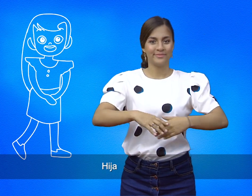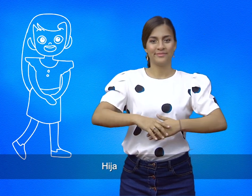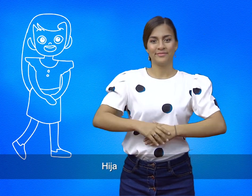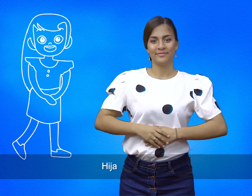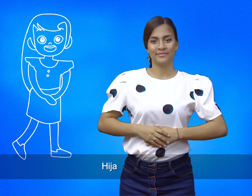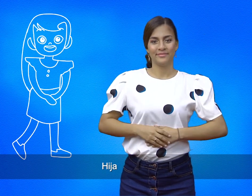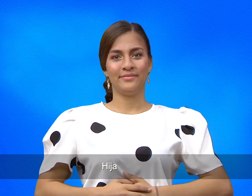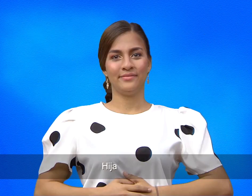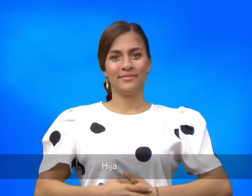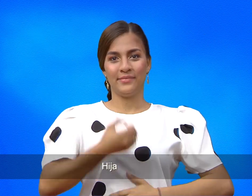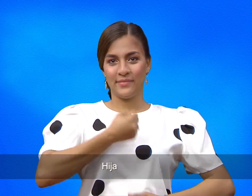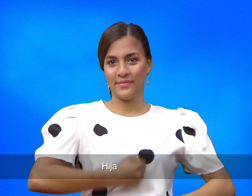Hija.